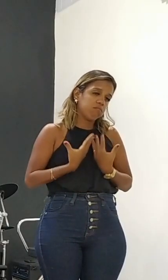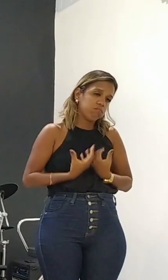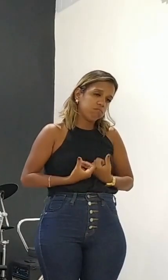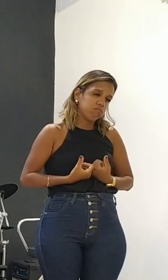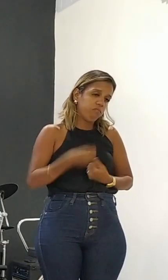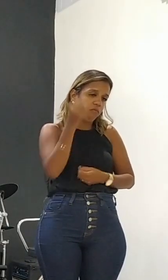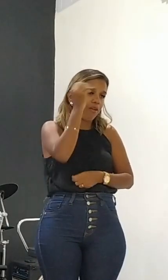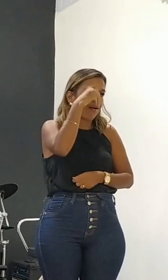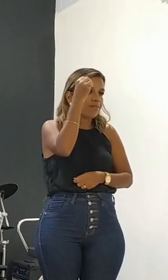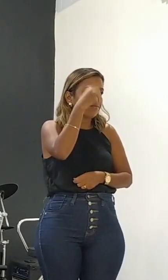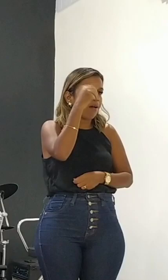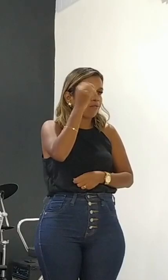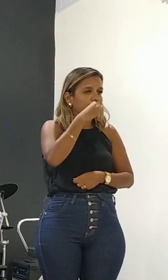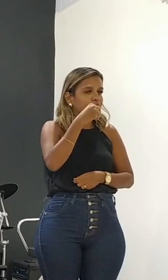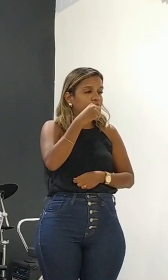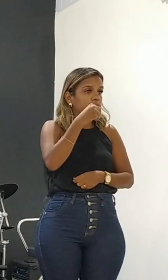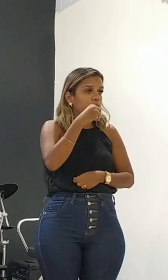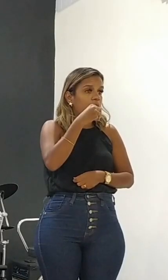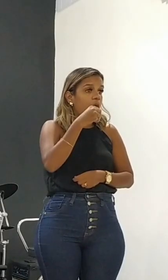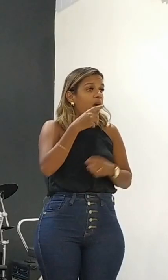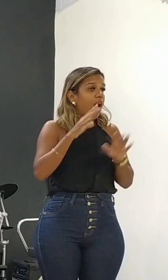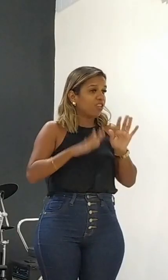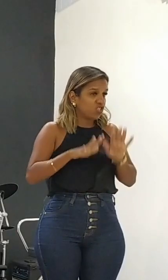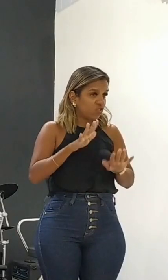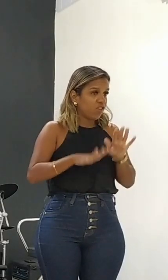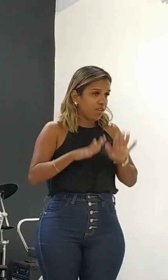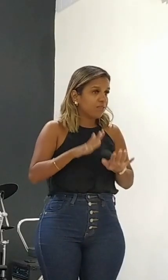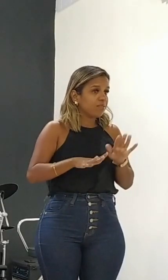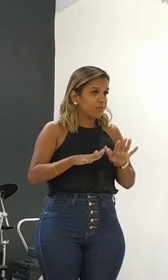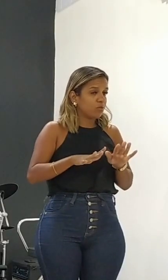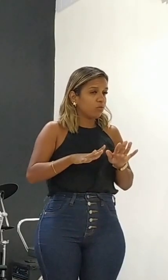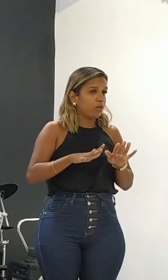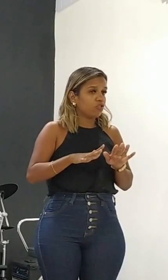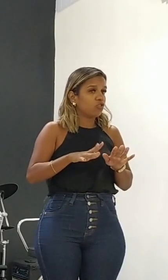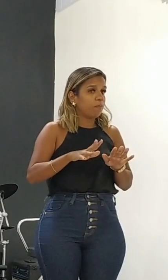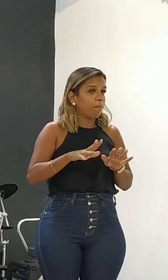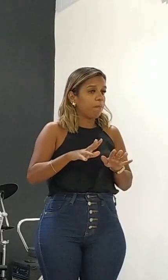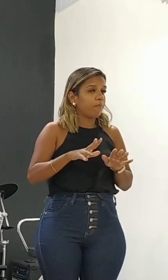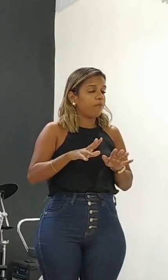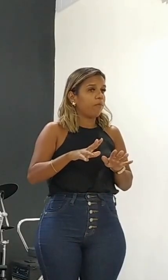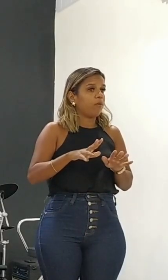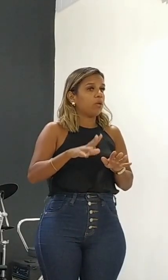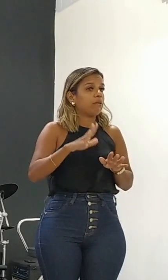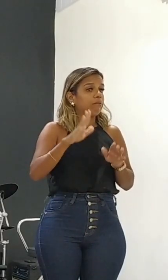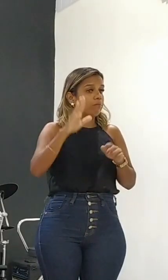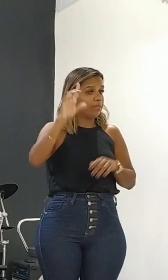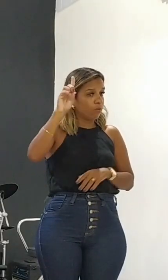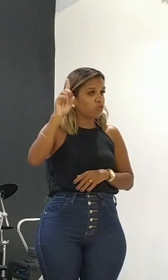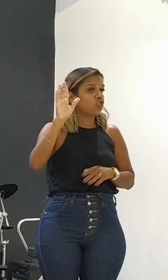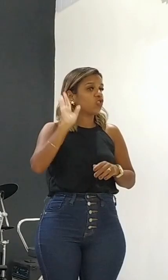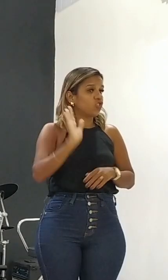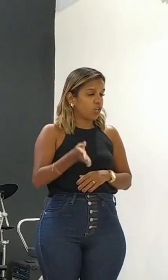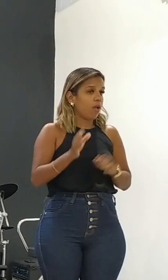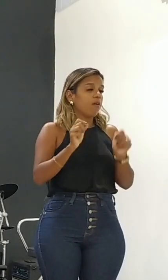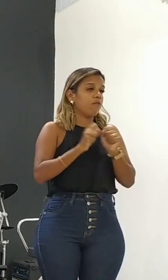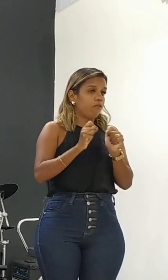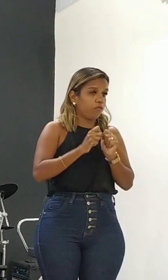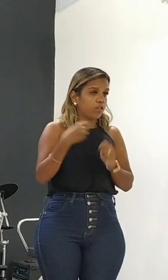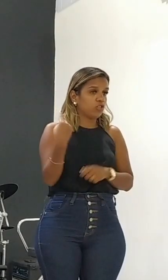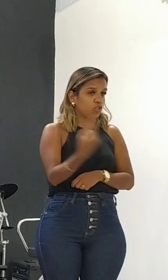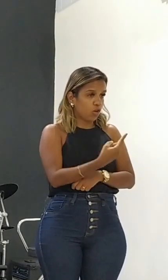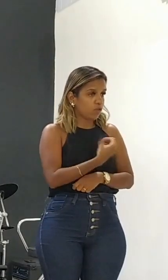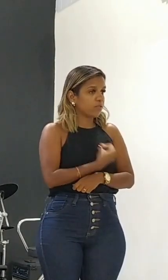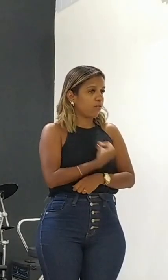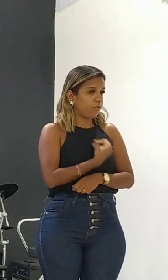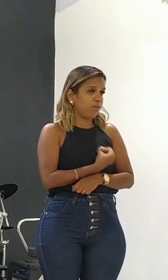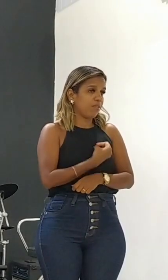às vezes mesmo a gente vendo o que Deus já fez na nossa vida, a obra que Deus já realizou na nossa vida,